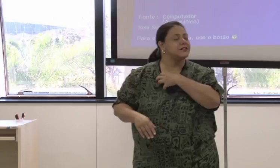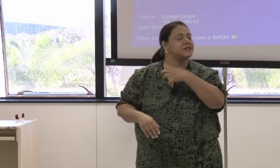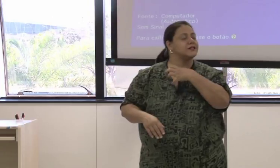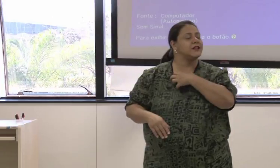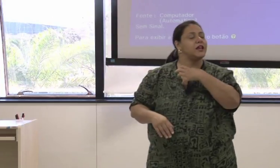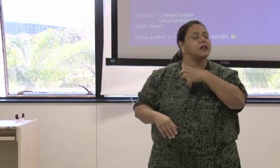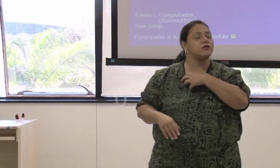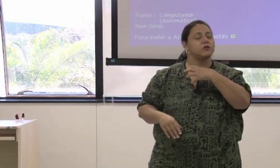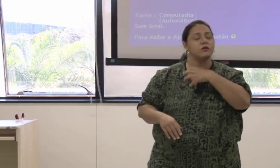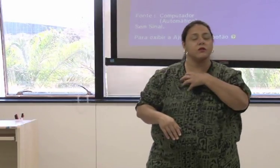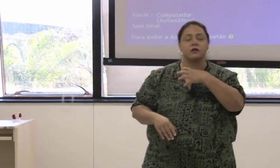Que isso?